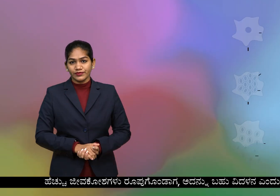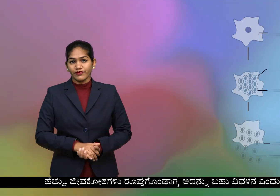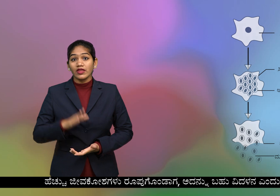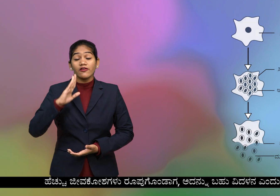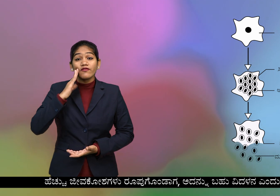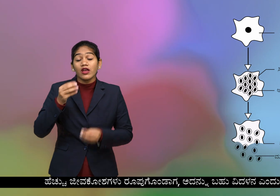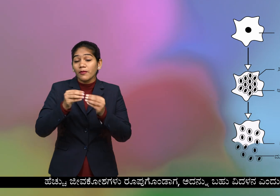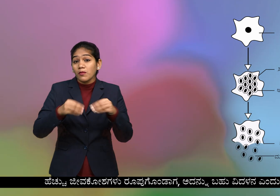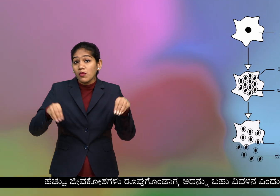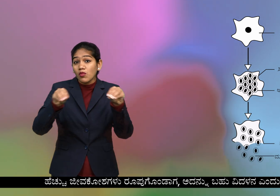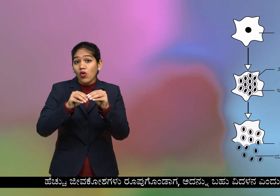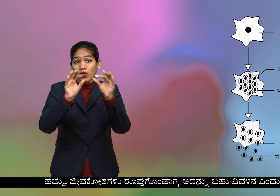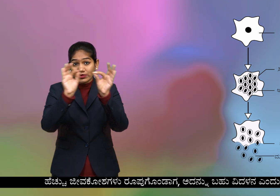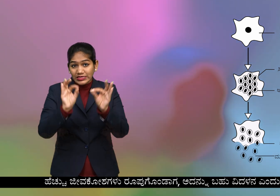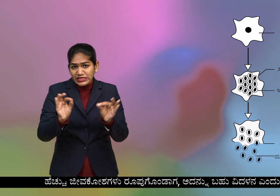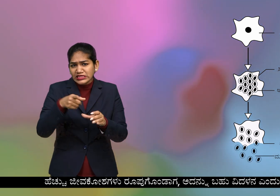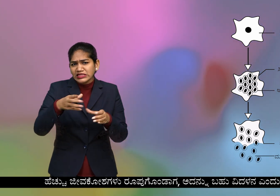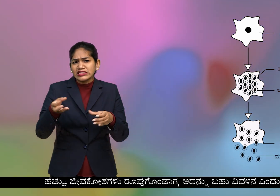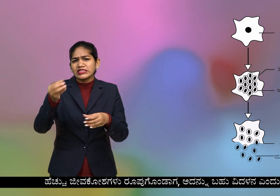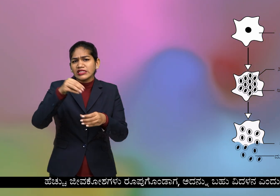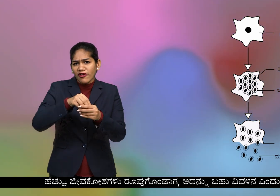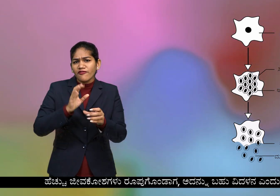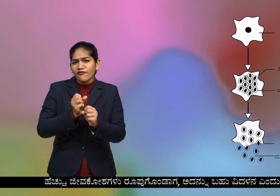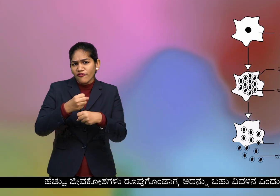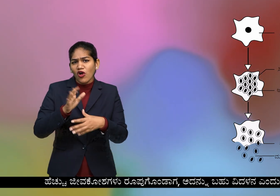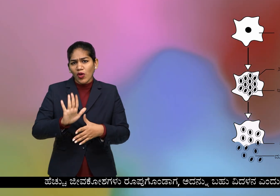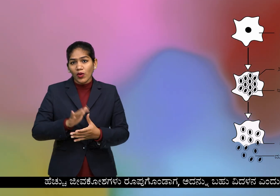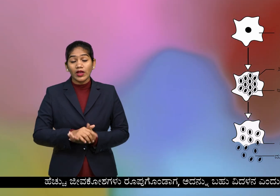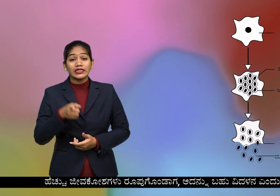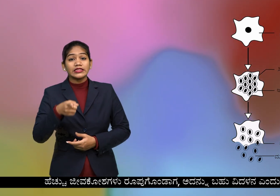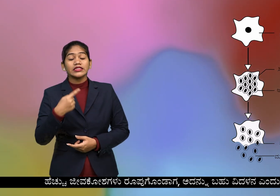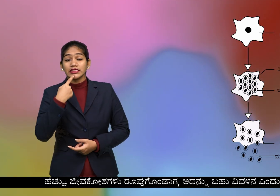ಹೆಚ್ಚು ಜೀವಕೋಶಗಳು ರೂಪುಗೊಂಡಾಗ ಅದನ್ನ ಬಹುವಿದಳನ ಅಂತ ಕರೆಯಲಾಗುತ್ತೆ.